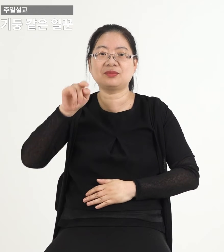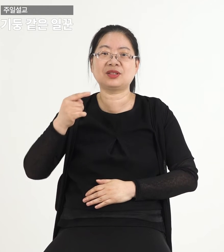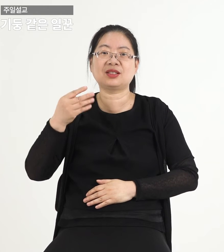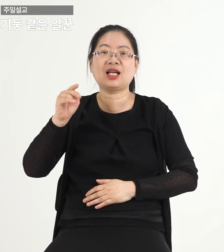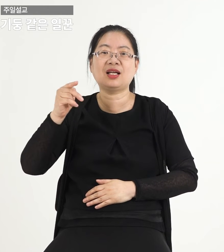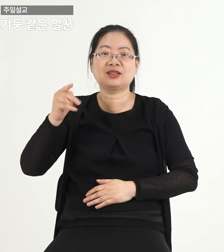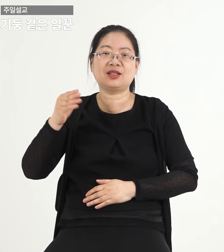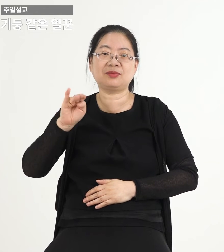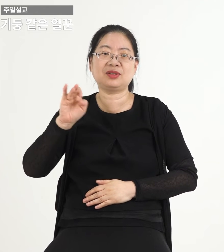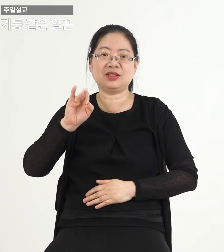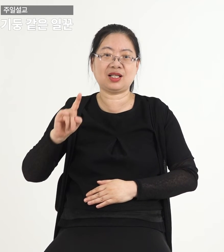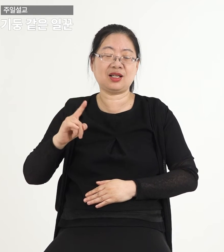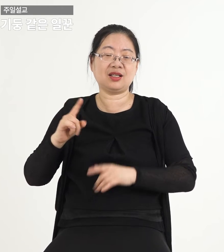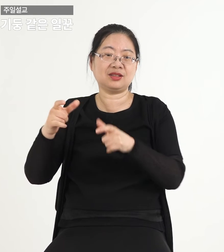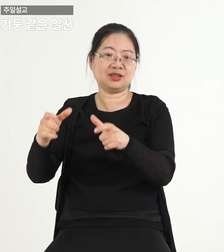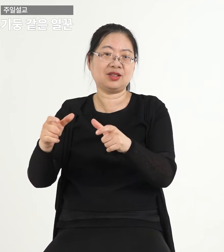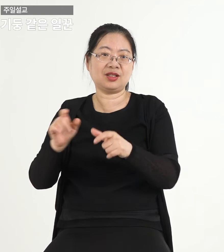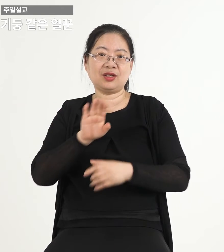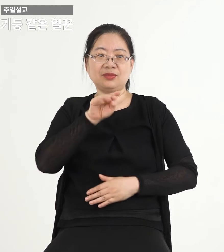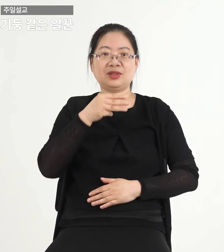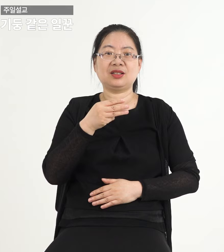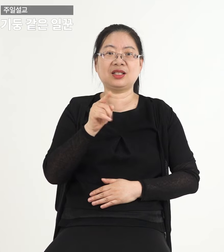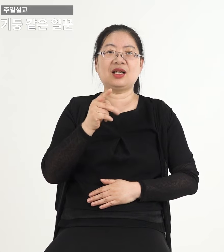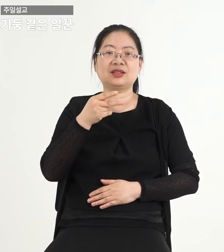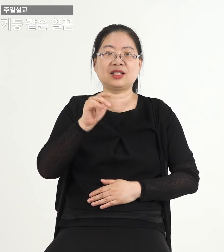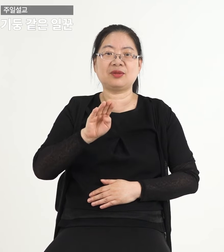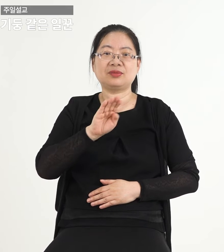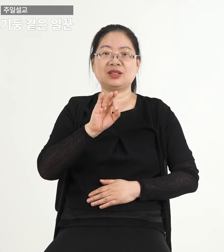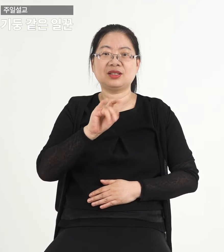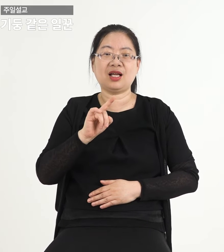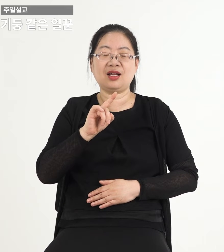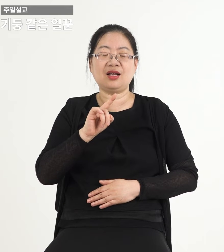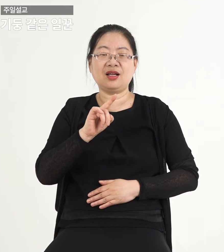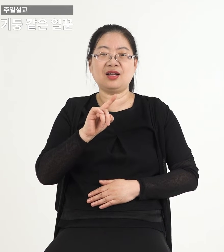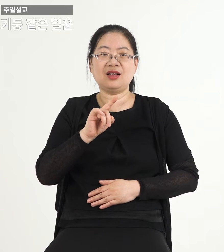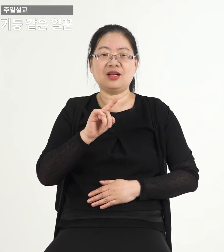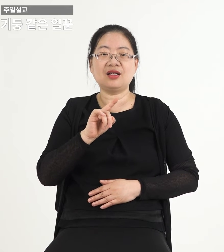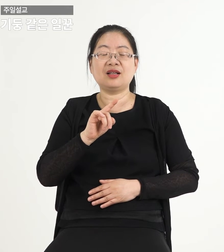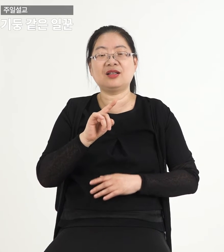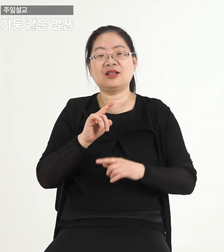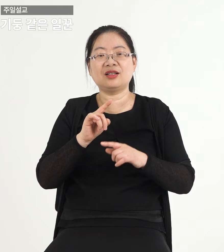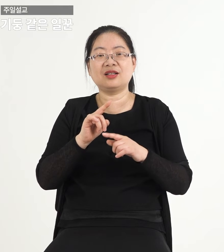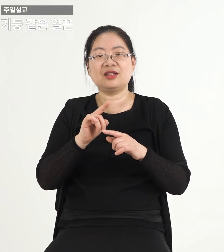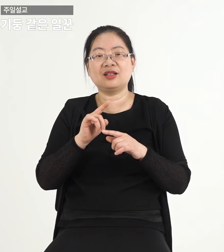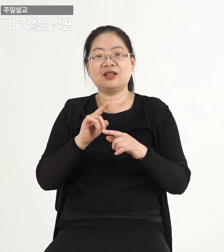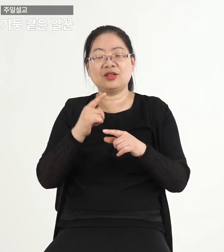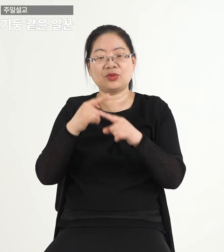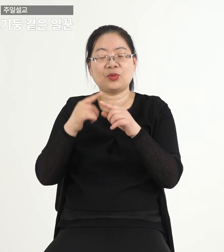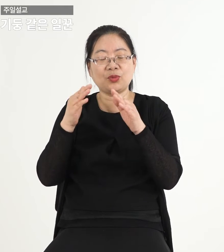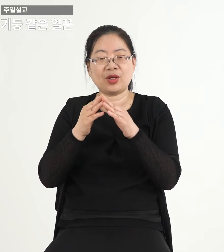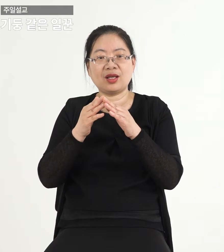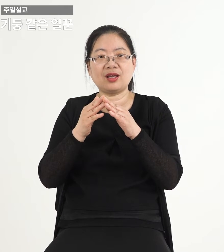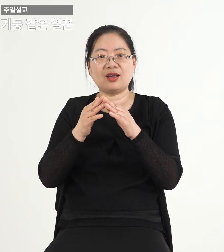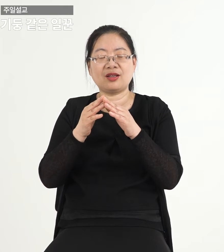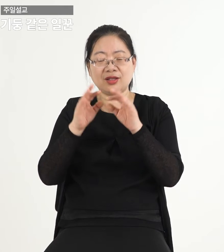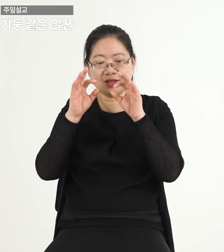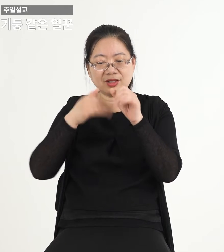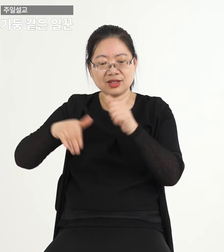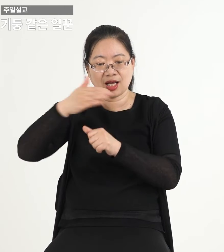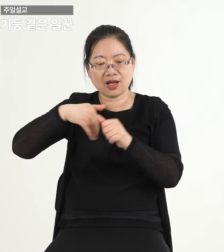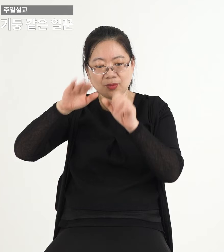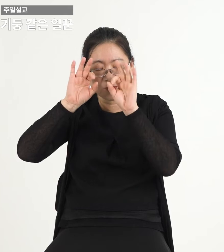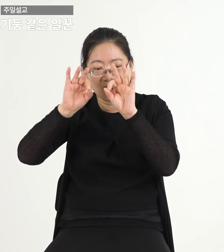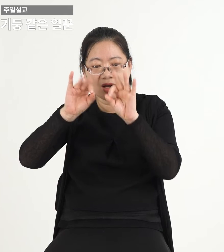빌라델비아 지역에 또 빌라델비아 교회에 처해 있는 상황을 가만히 생각해 보세요. 이들이 지금